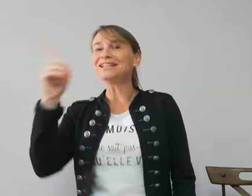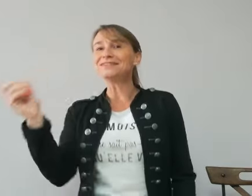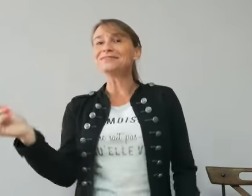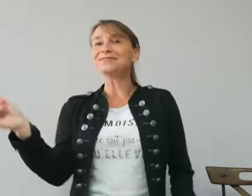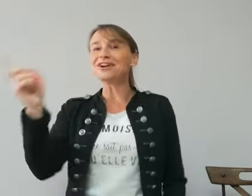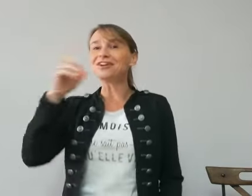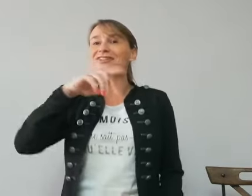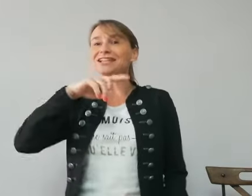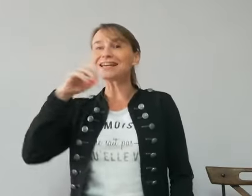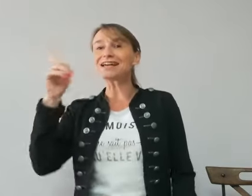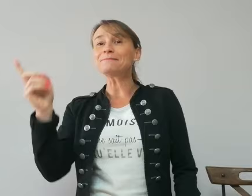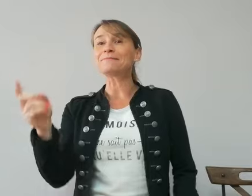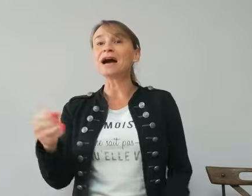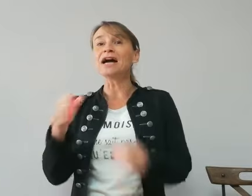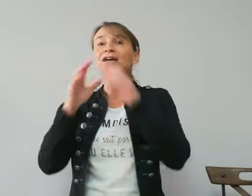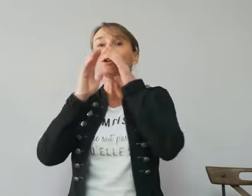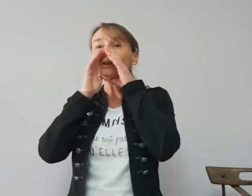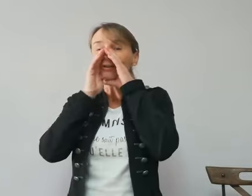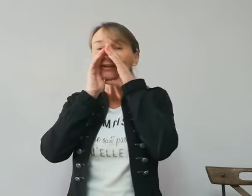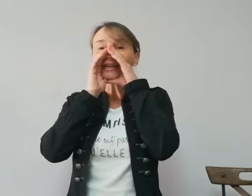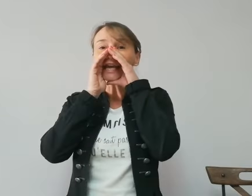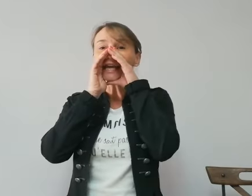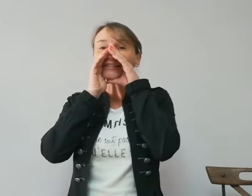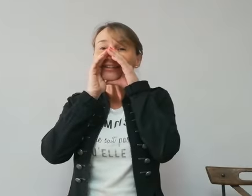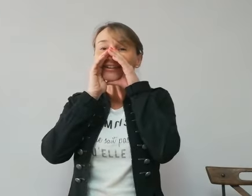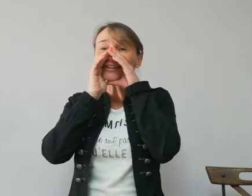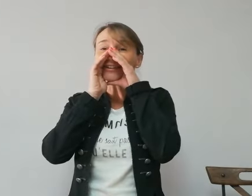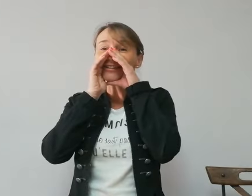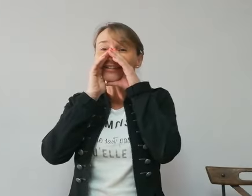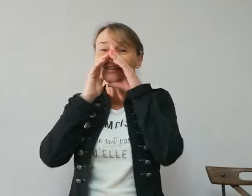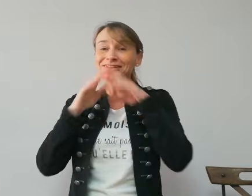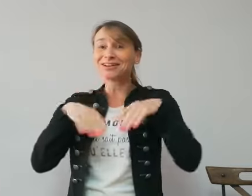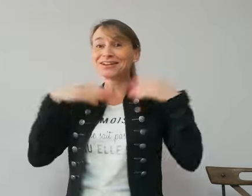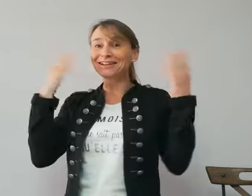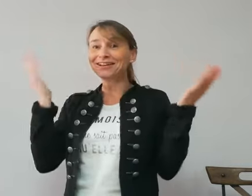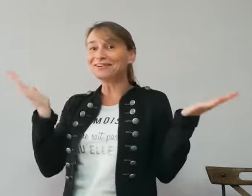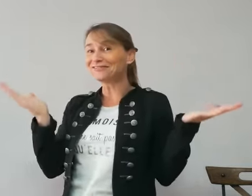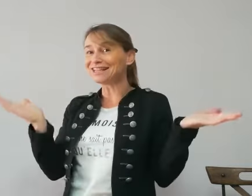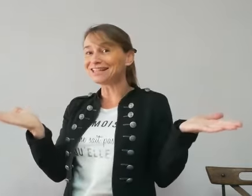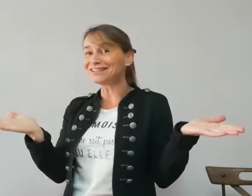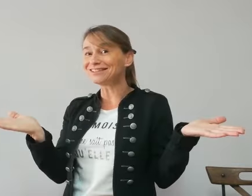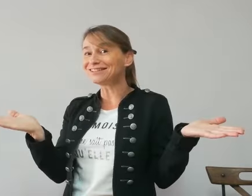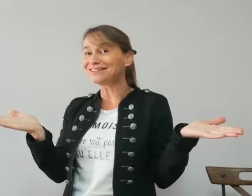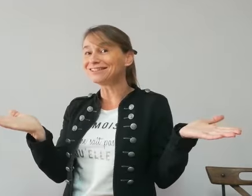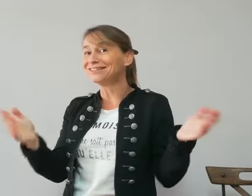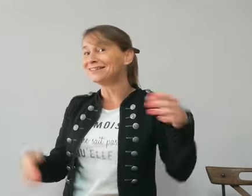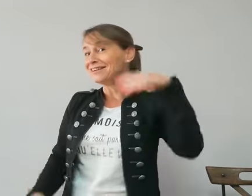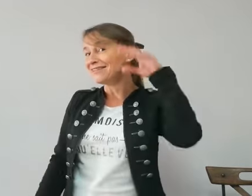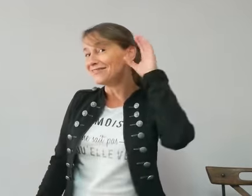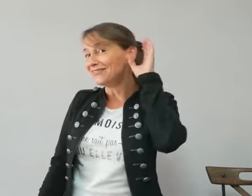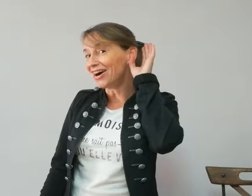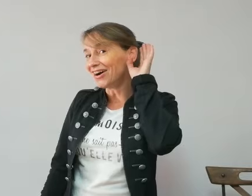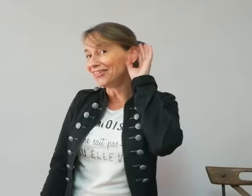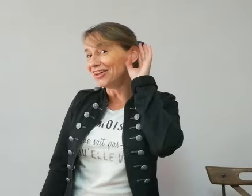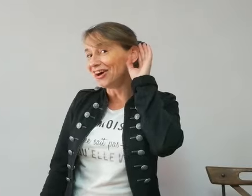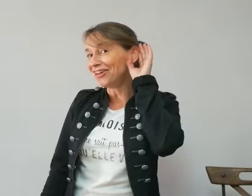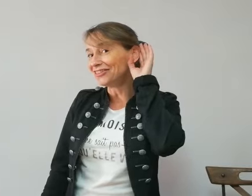il ne nous mangera pas Loup y est-tu ? Que fais-tu ? M'entends